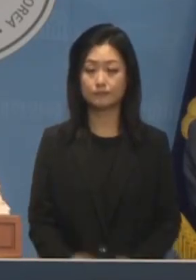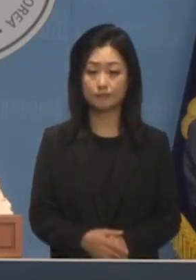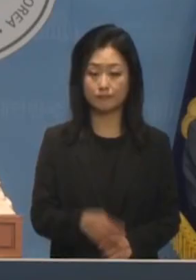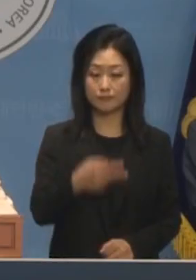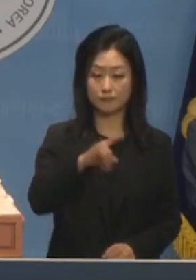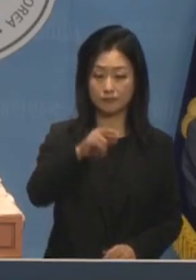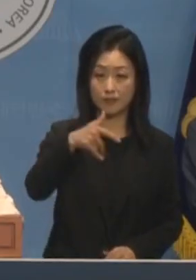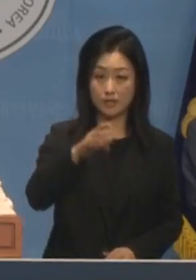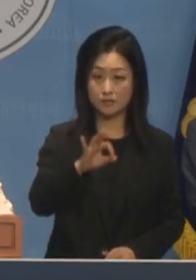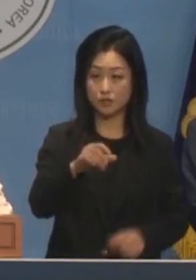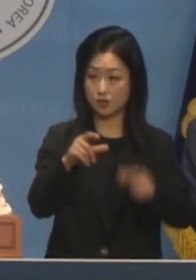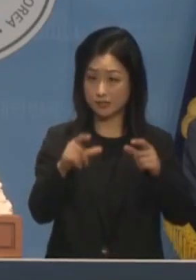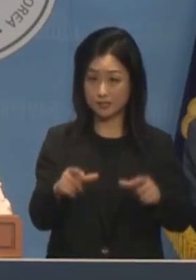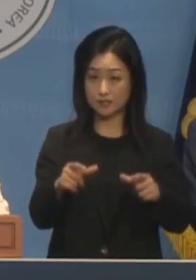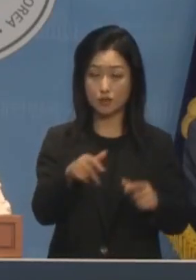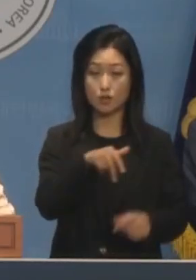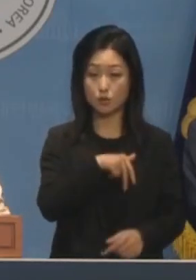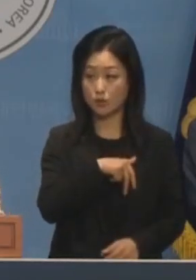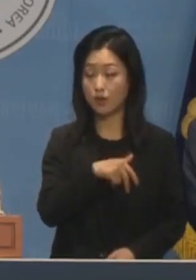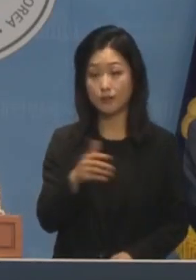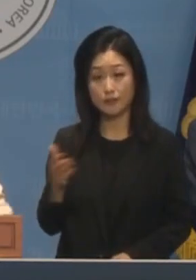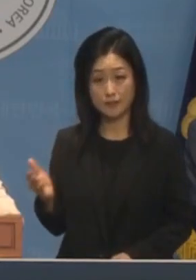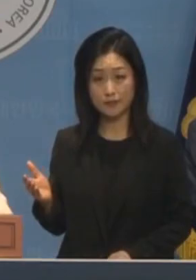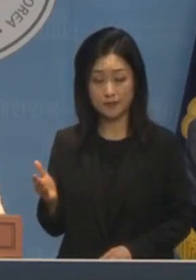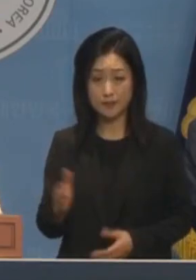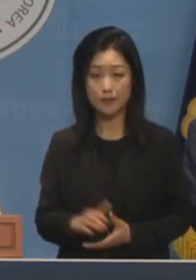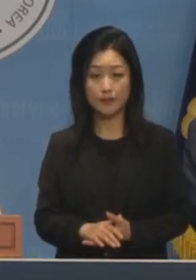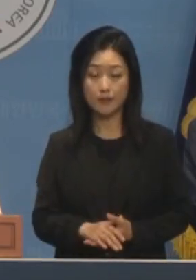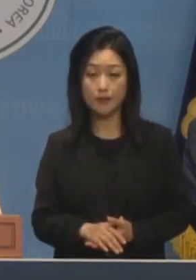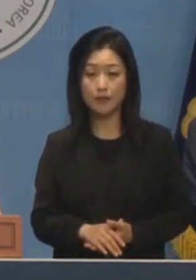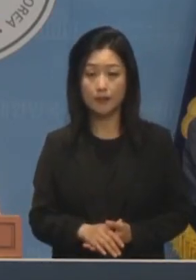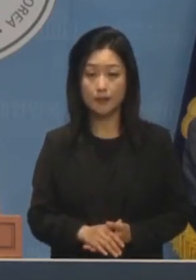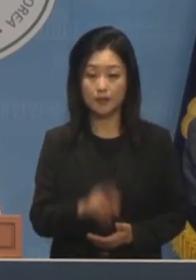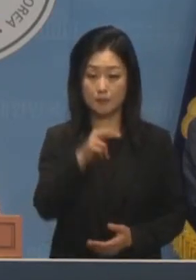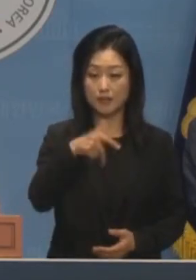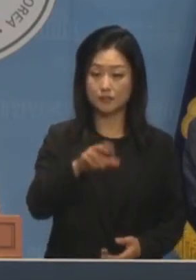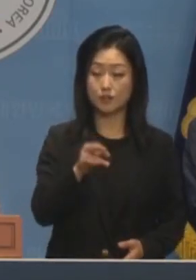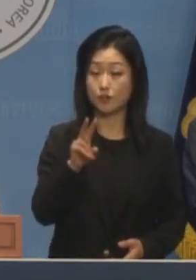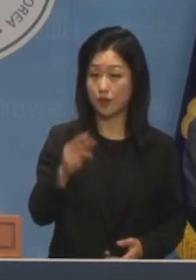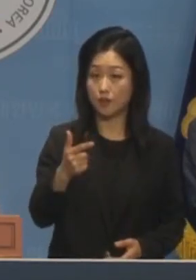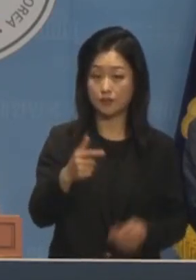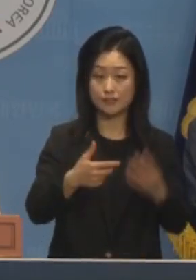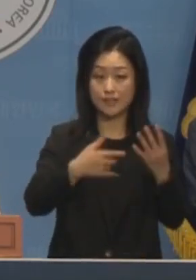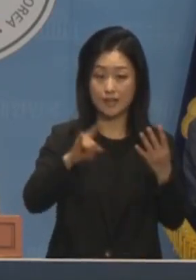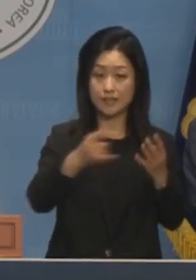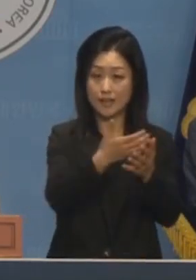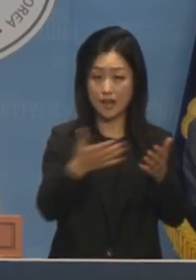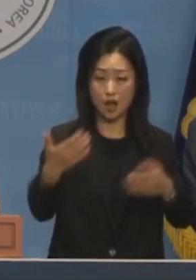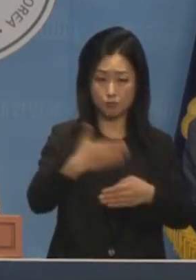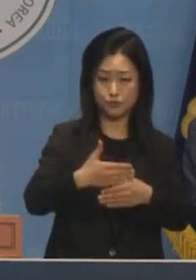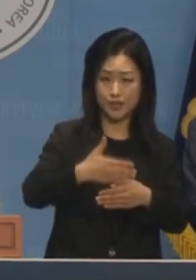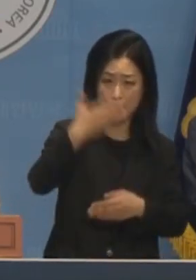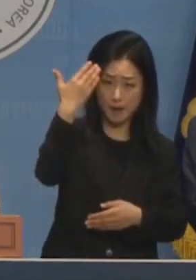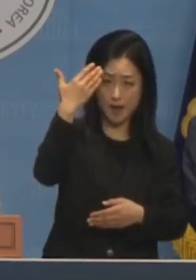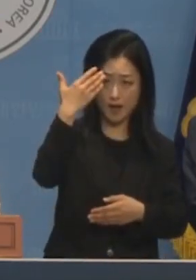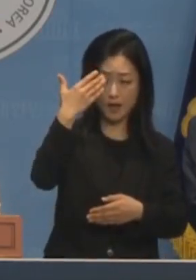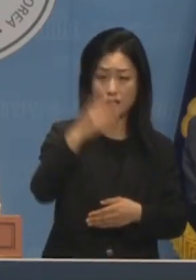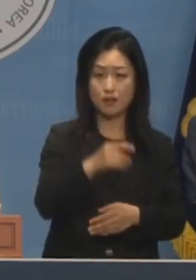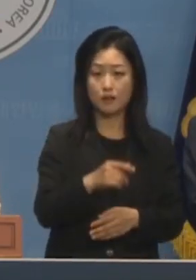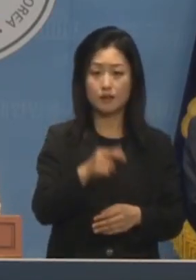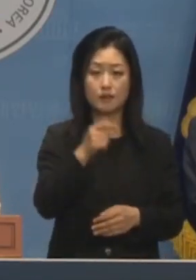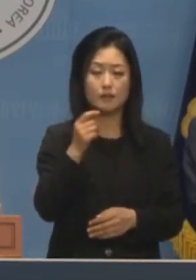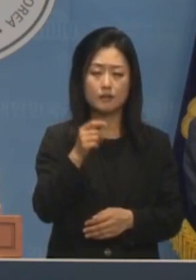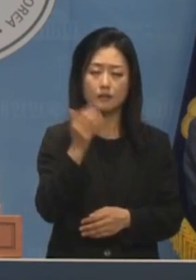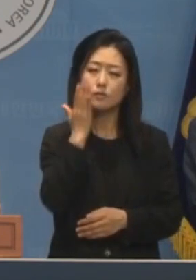대청호를 지역구로 두고 있는 대전 대덕구 국회의원 박장현입니다. 4대간 수문 개방과 녹조 저감 대책